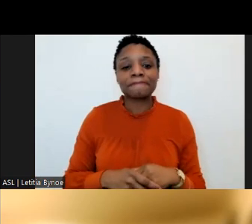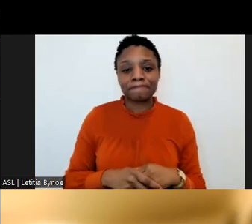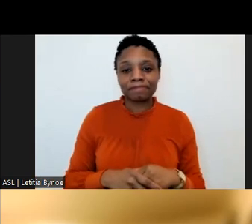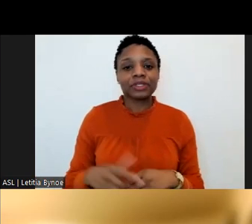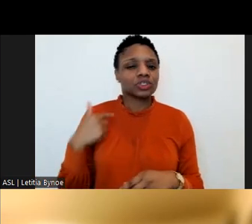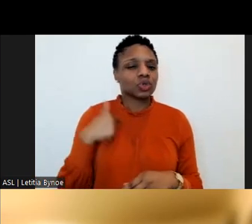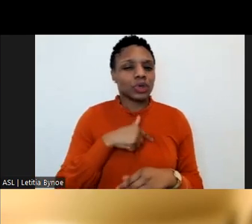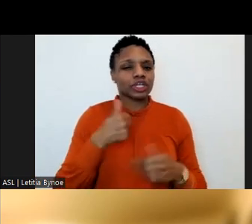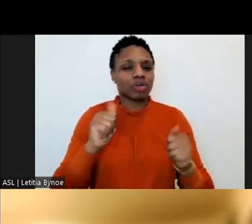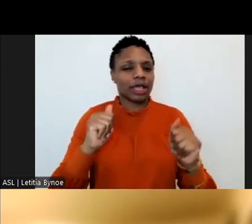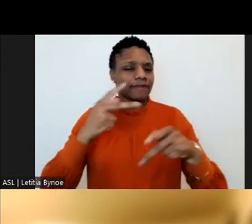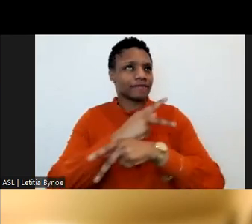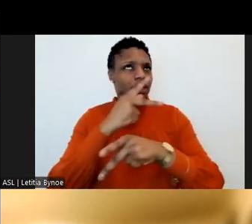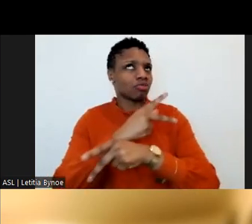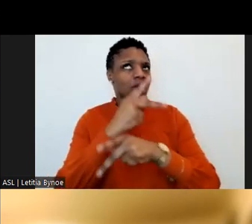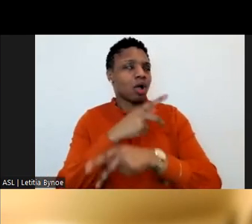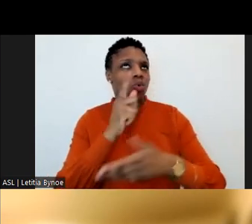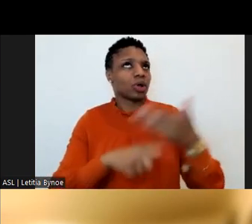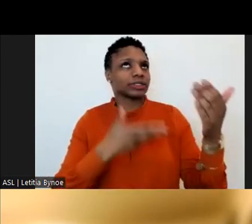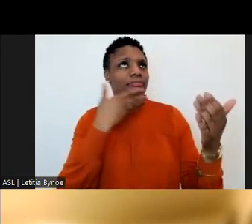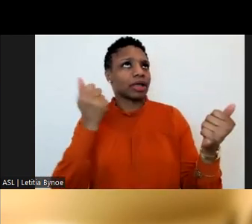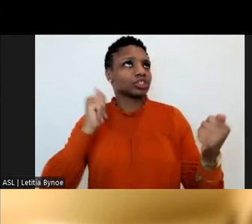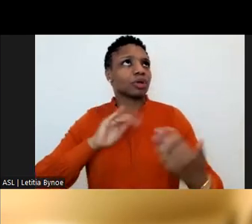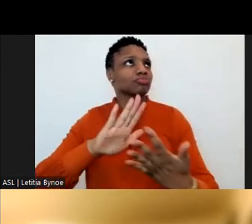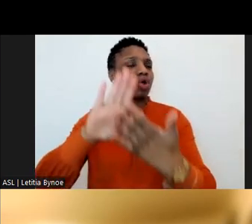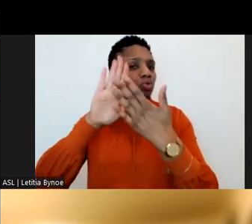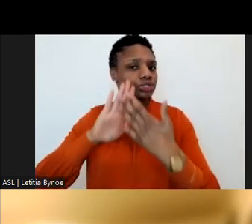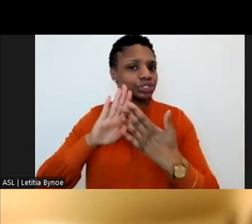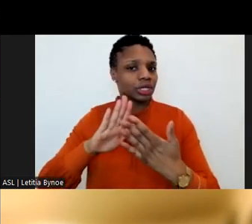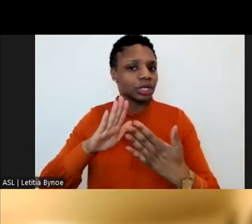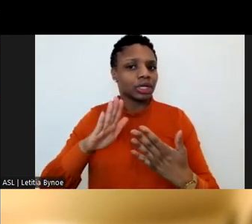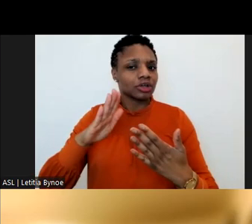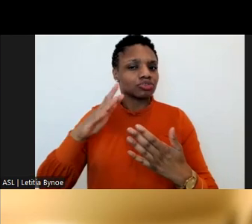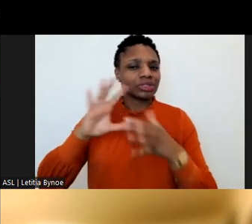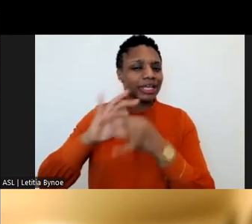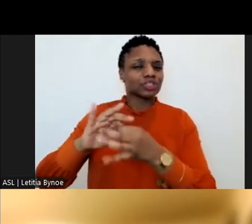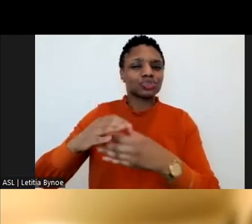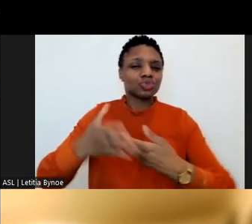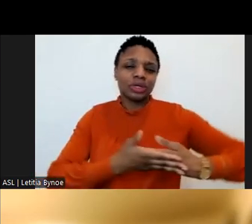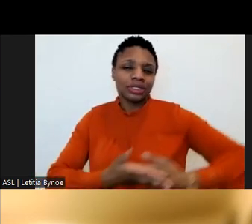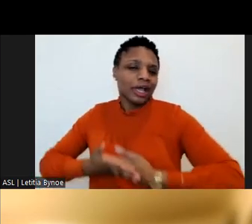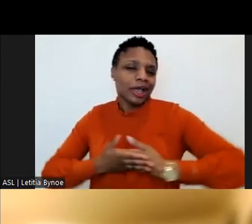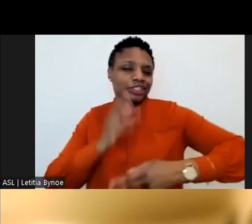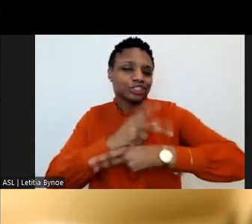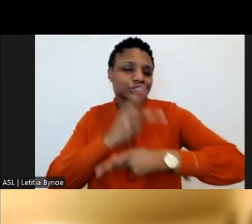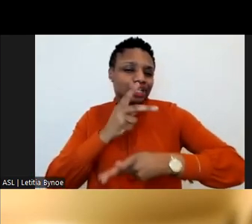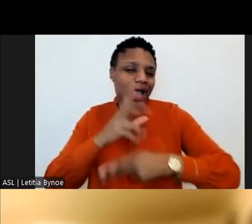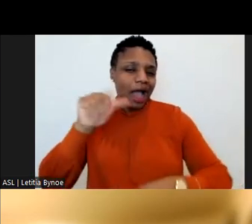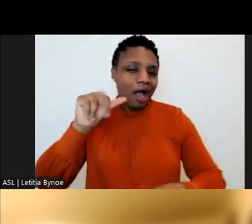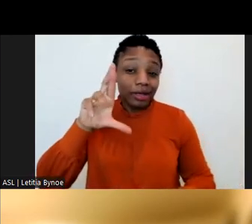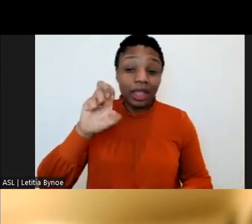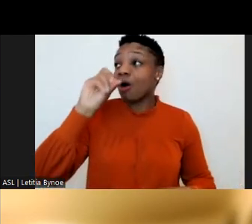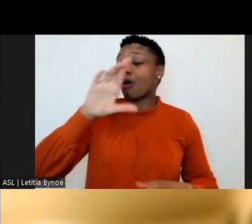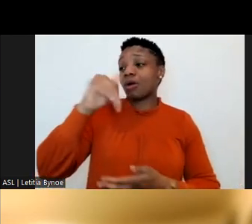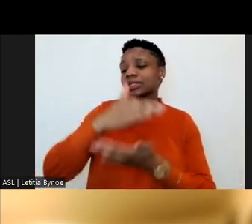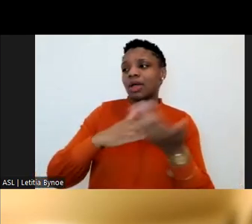y traducción y estamos tratando de entender cómo proveer cuido